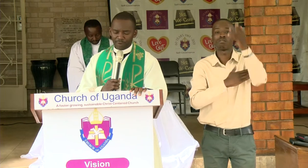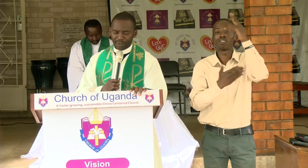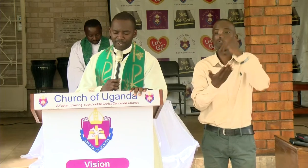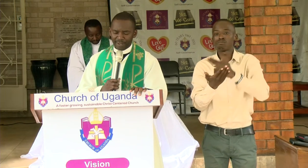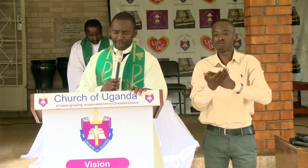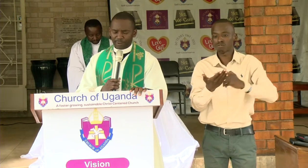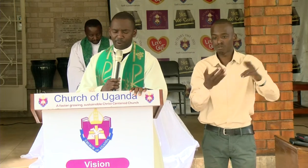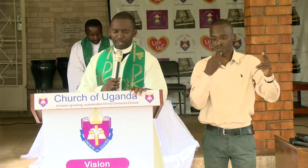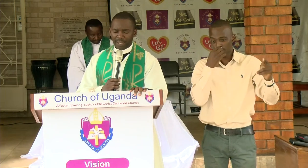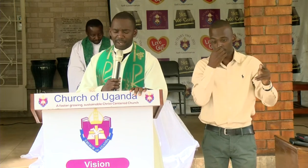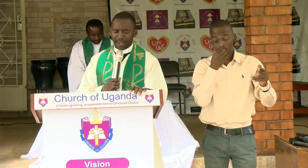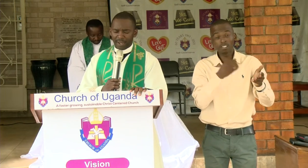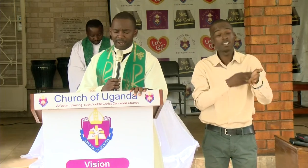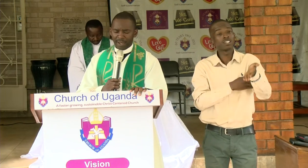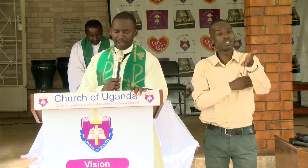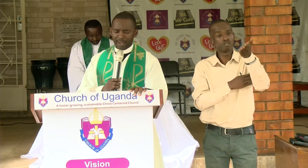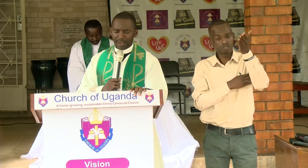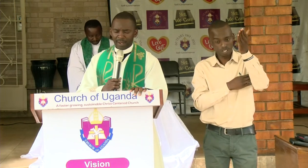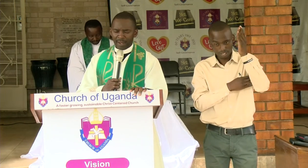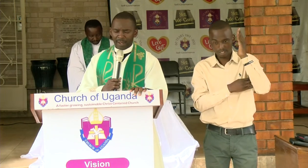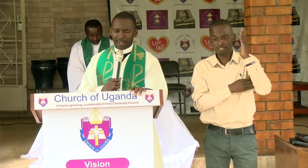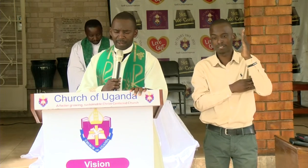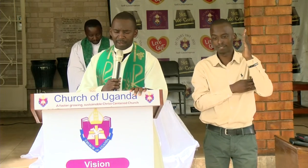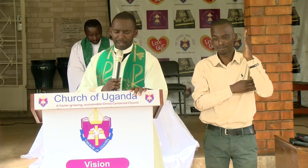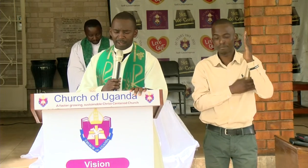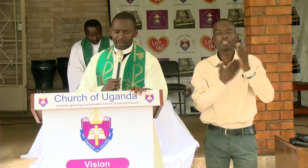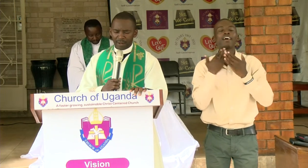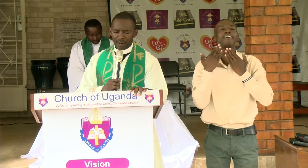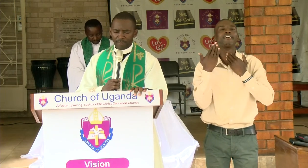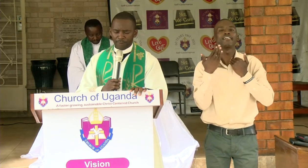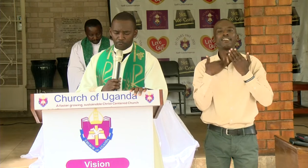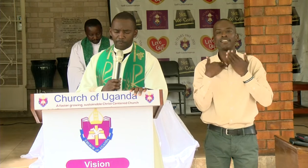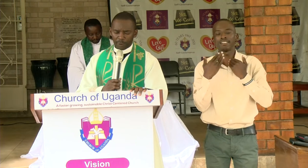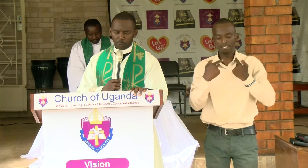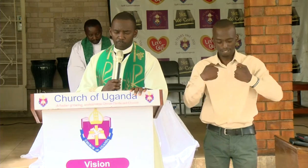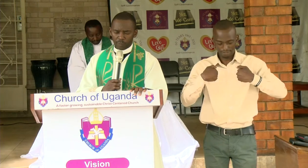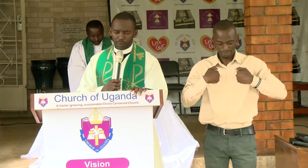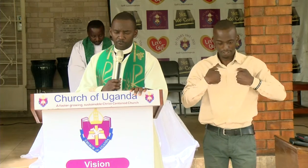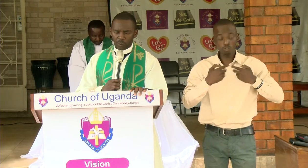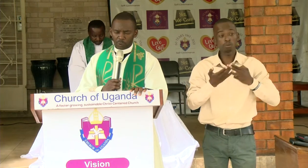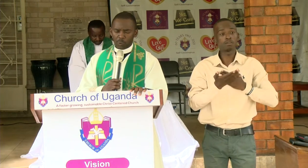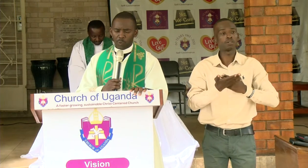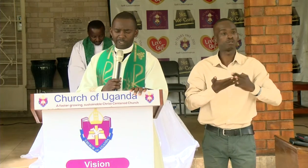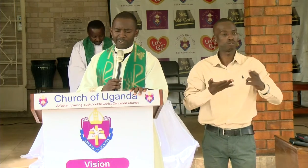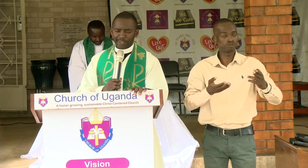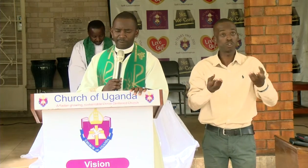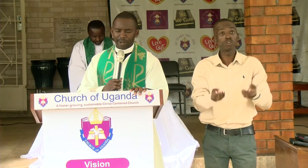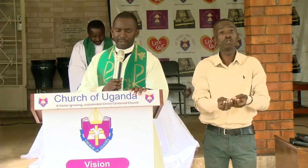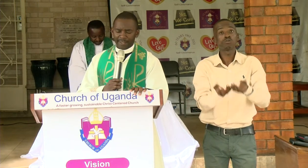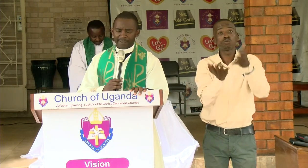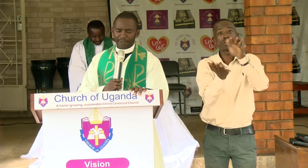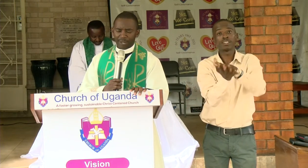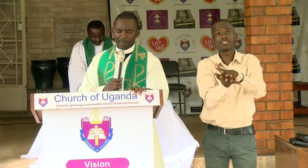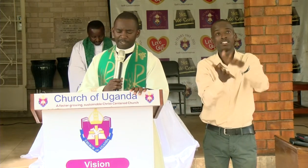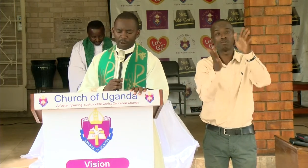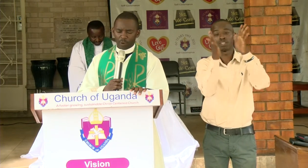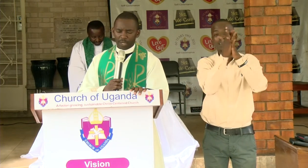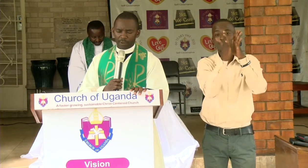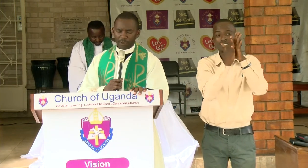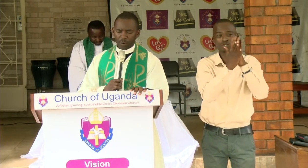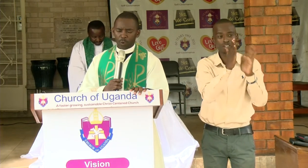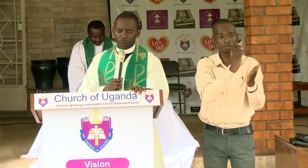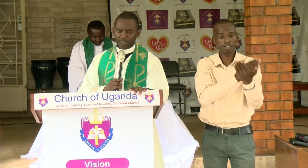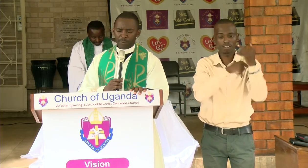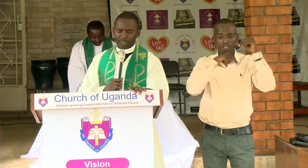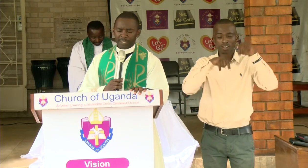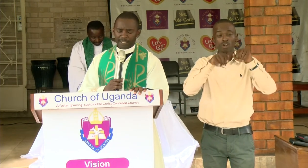omutukuvu. Katonda ayagala ffe tube batukuvu. Tukuwe ekitiibwa n'ettendo n'amakya